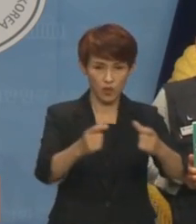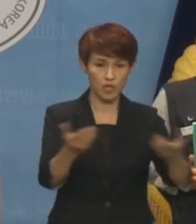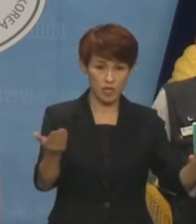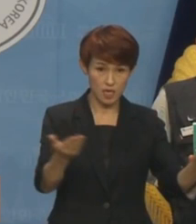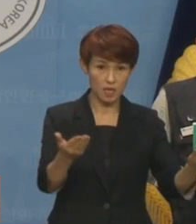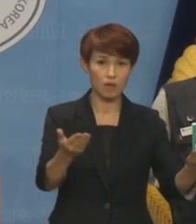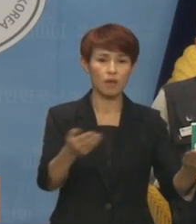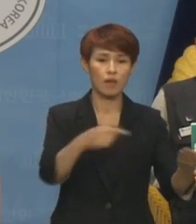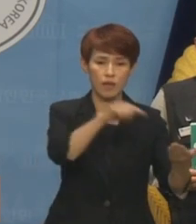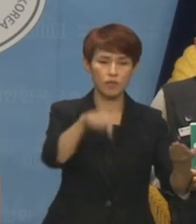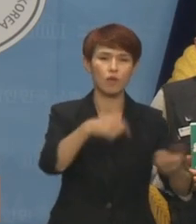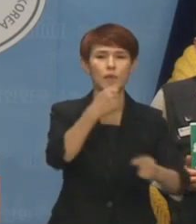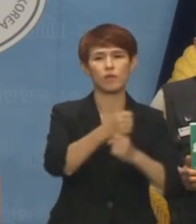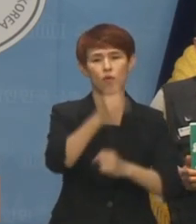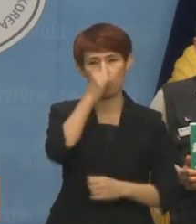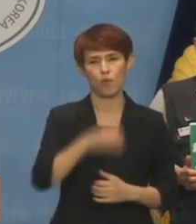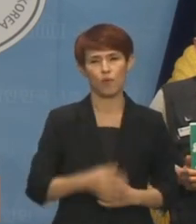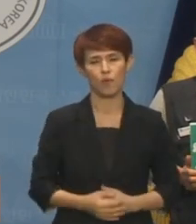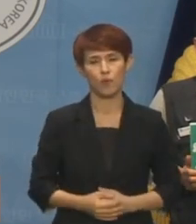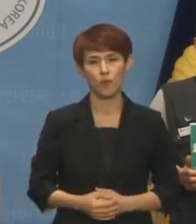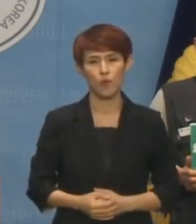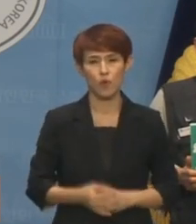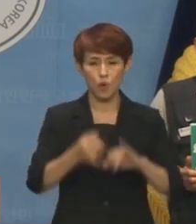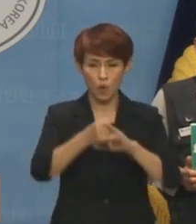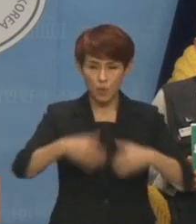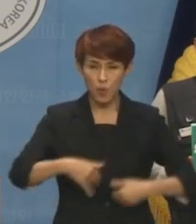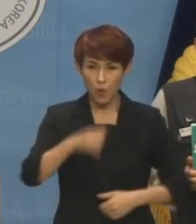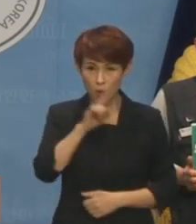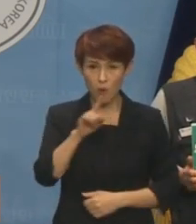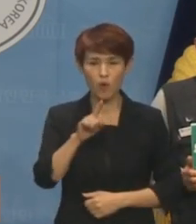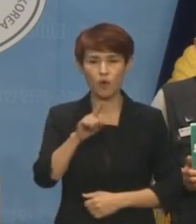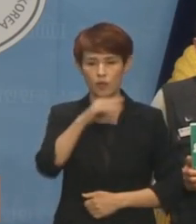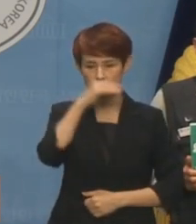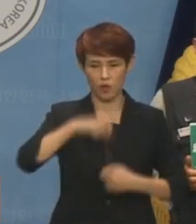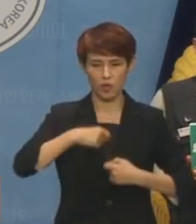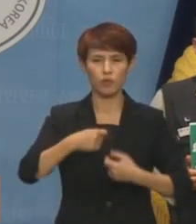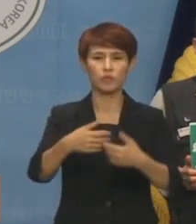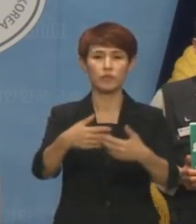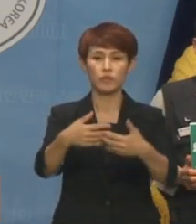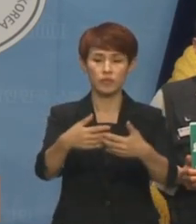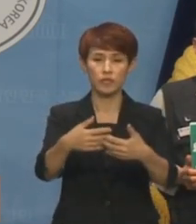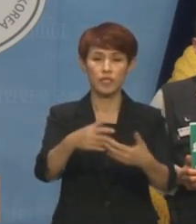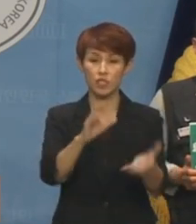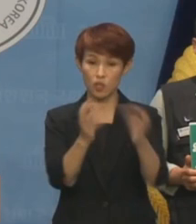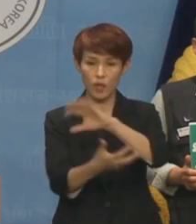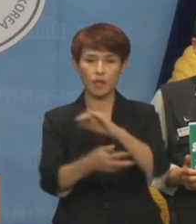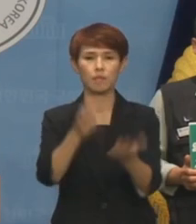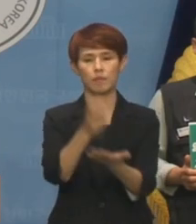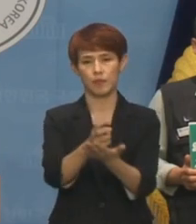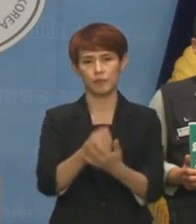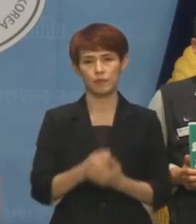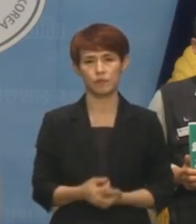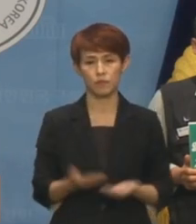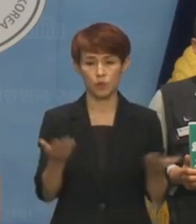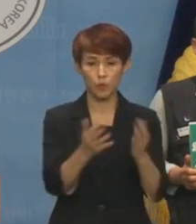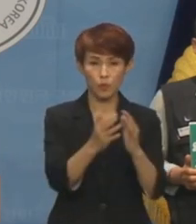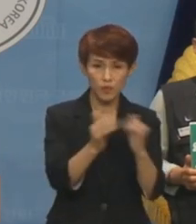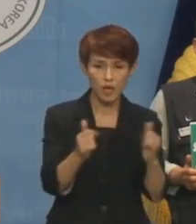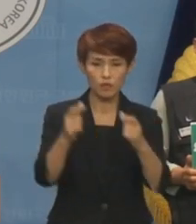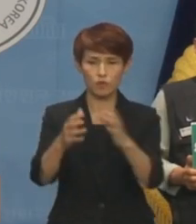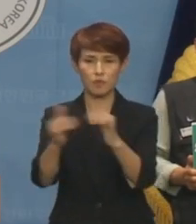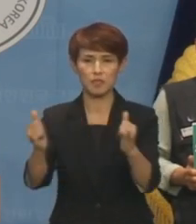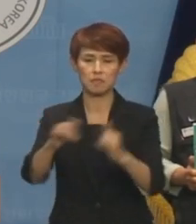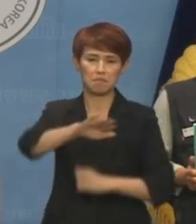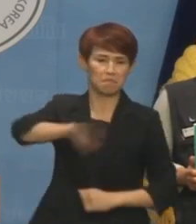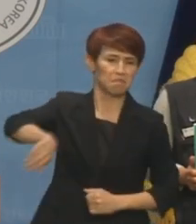것일 것이다. 그리고 필요한 것은 정의로운 전환 입법이다. 노동자와 주민, 지역 공동체를